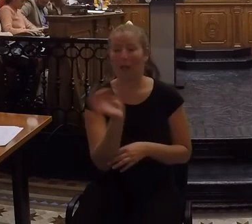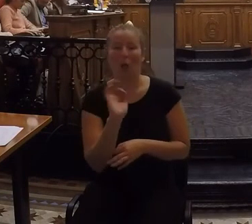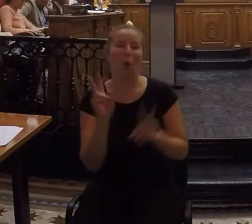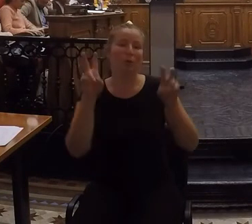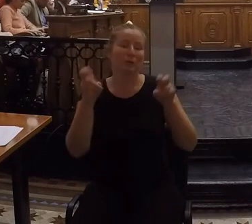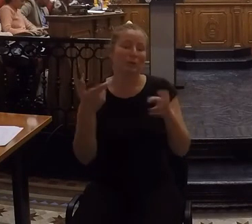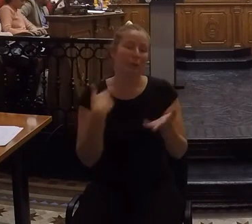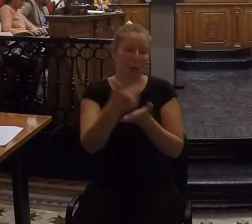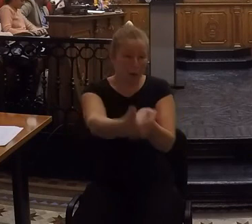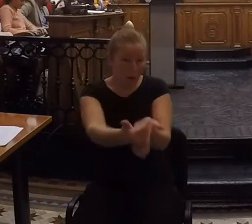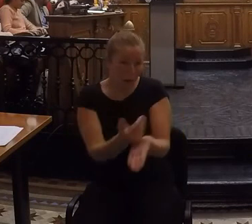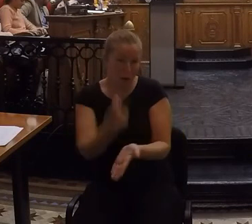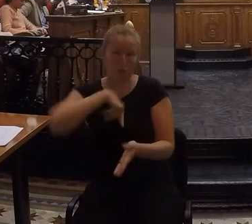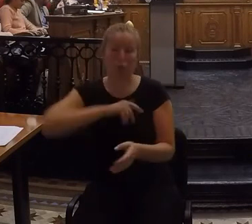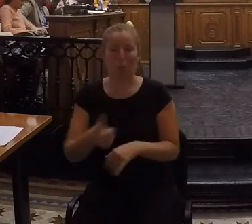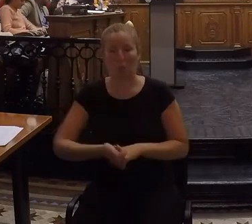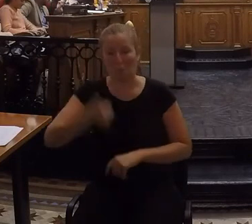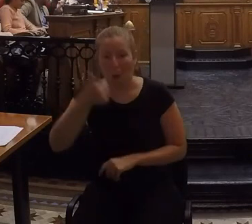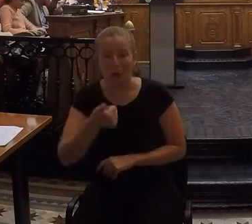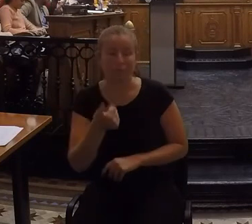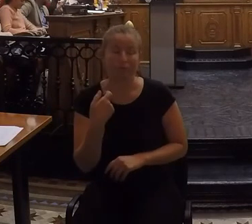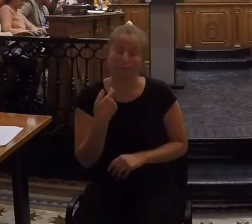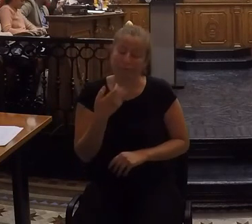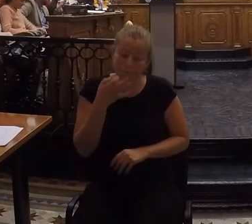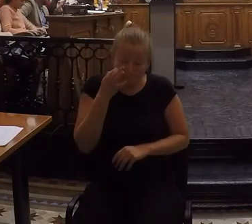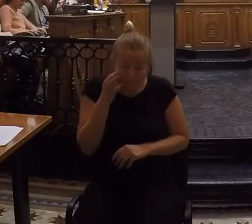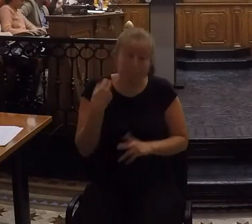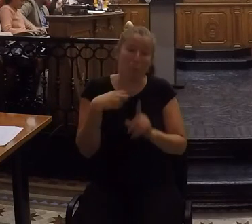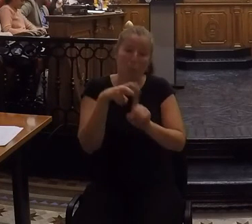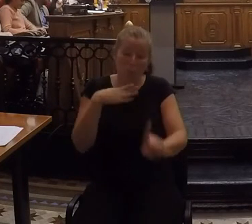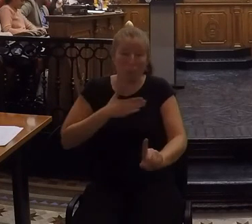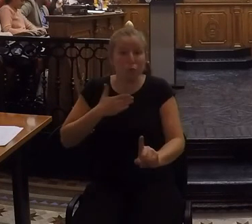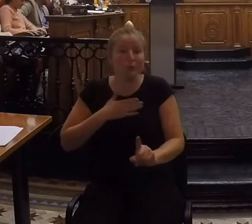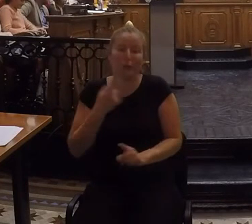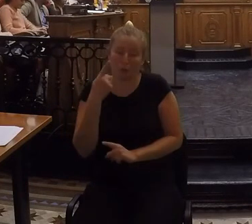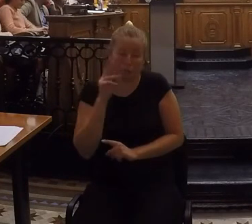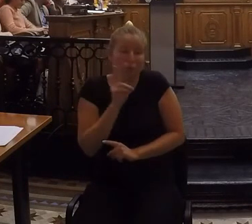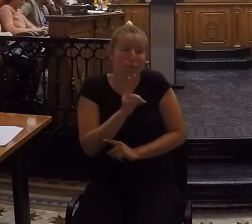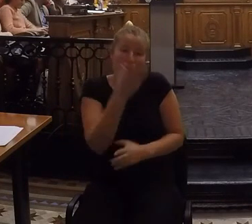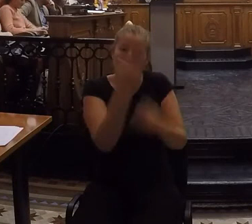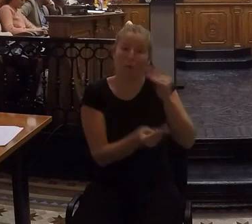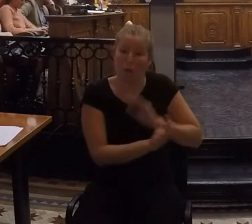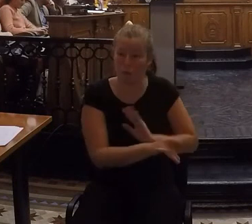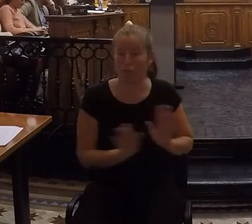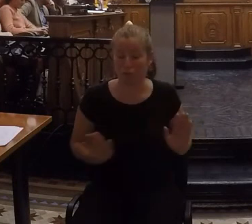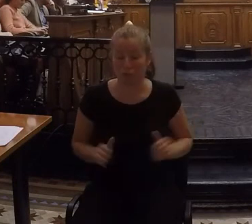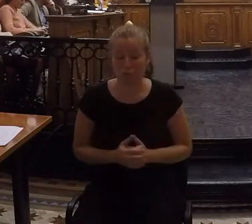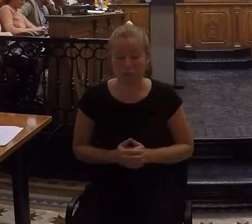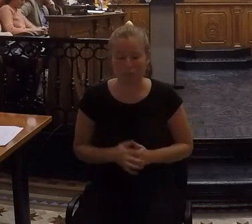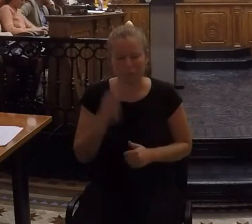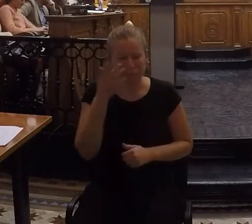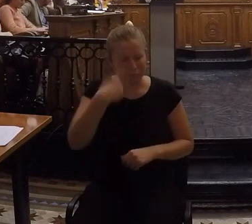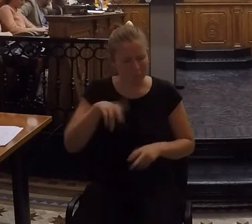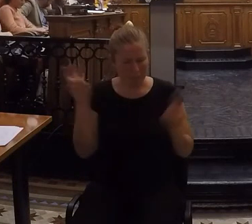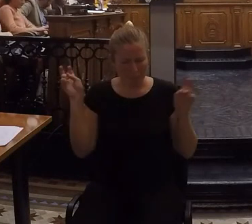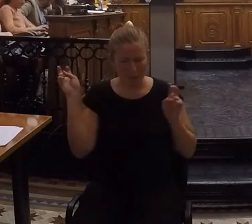política de eso que de lo otro. Desde mi punto de vista, es un error. Pero yo lo que quiero, y a lo que hemos venido aquí hoy, es hablar